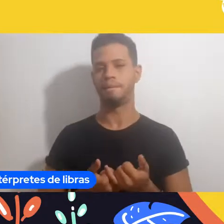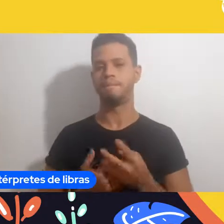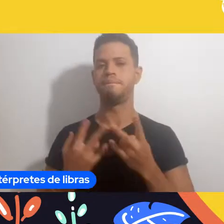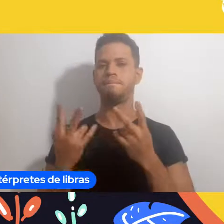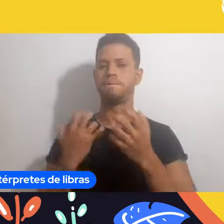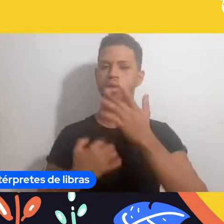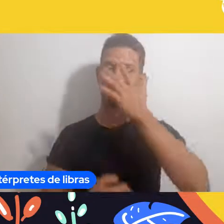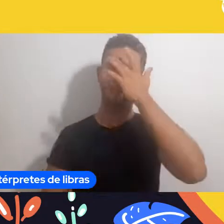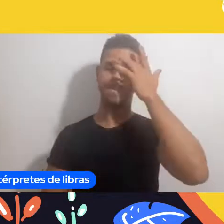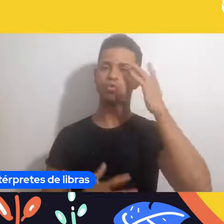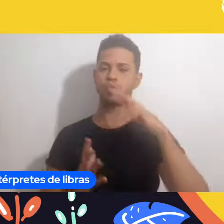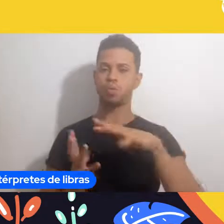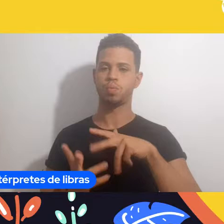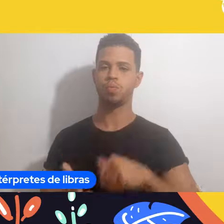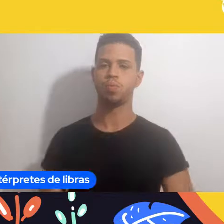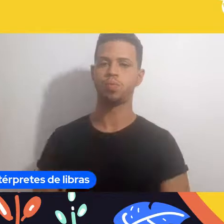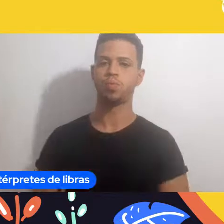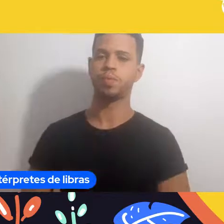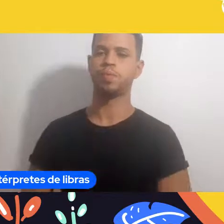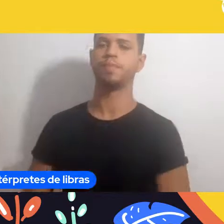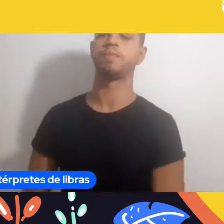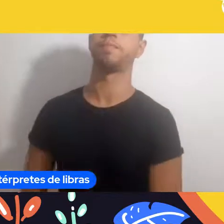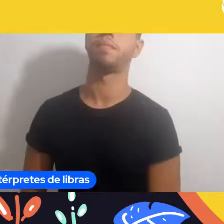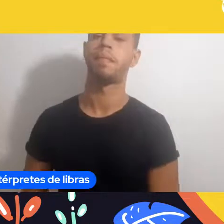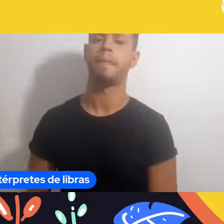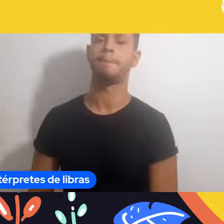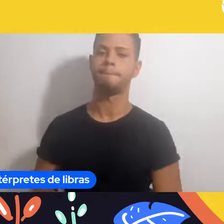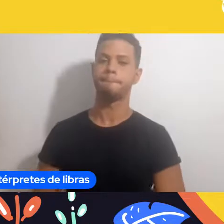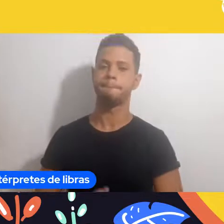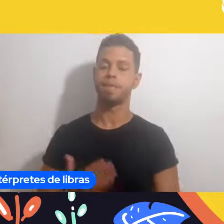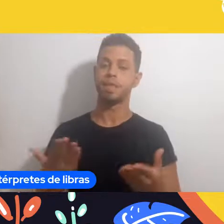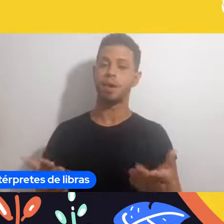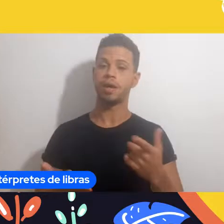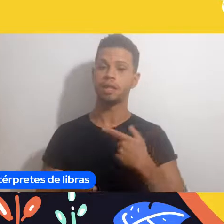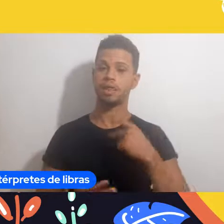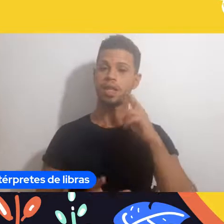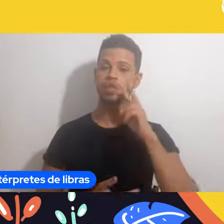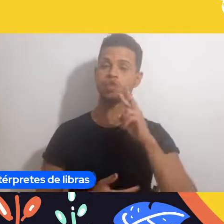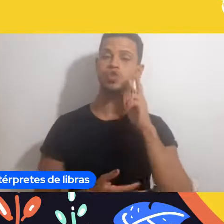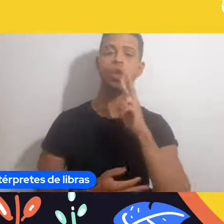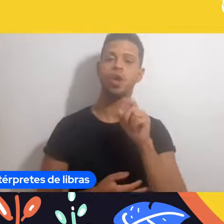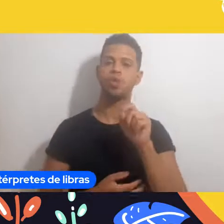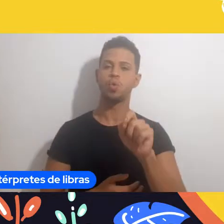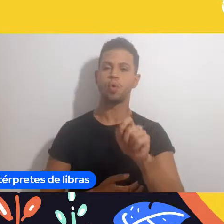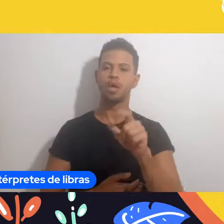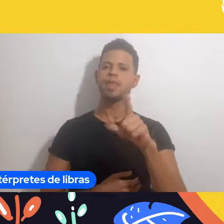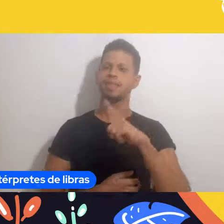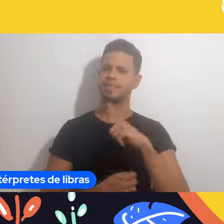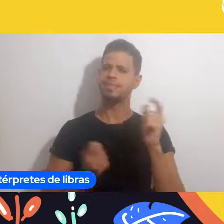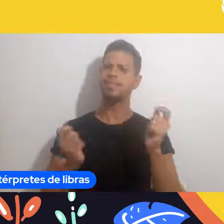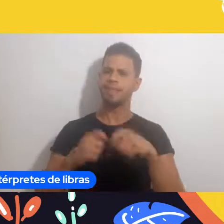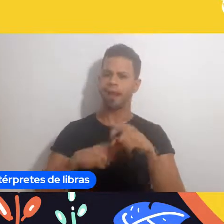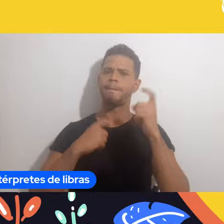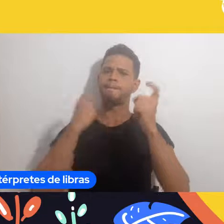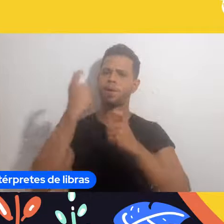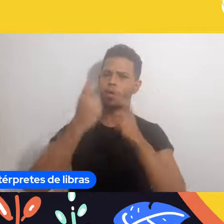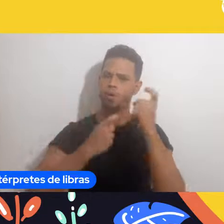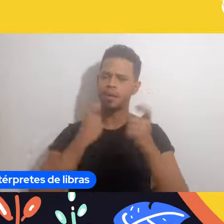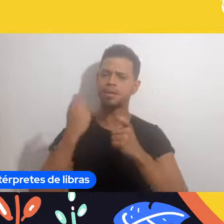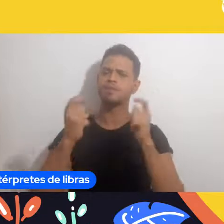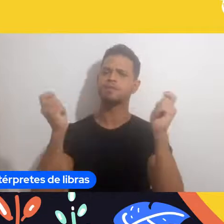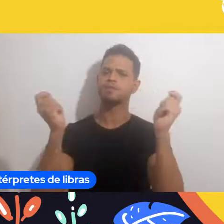mundo. Então, essa trajetória é de que há uma preocupação, sim, e